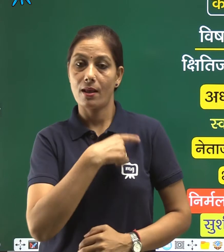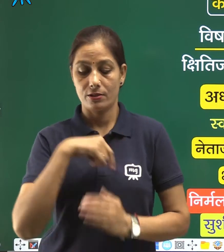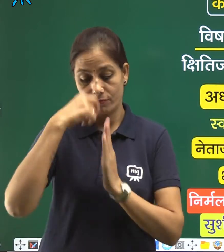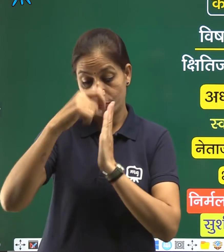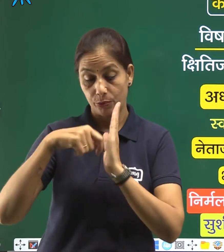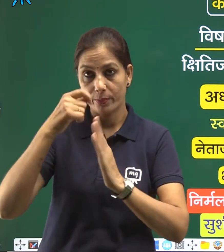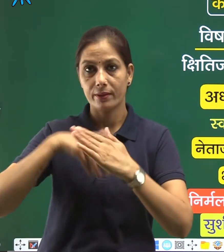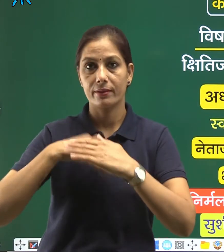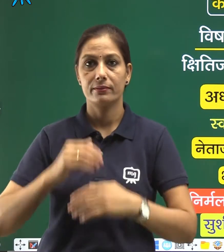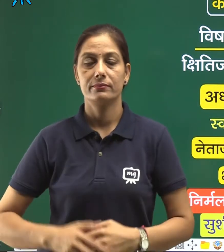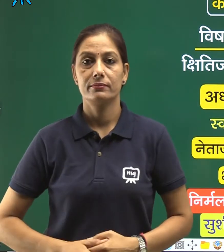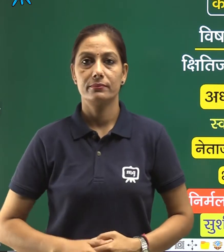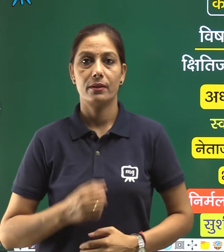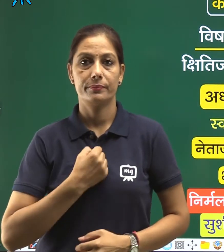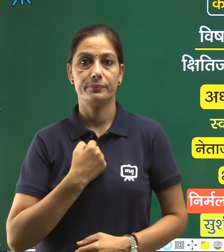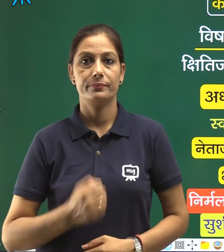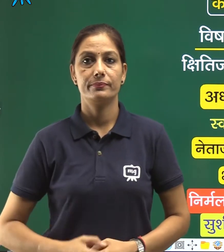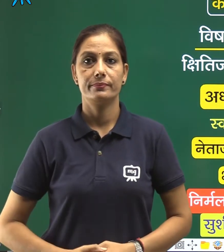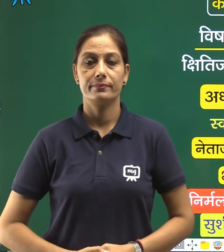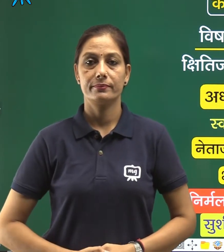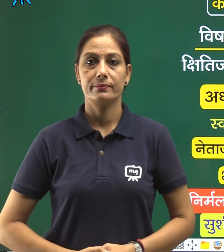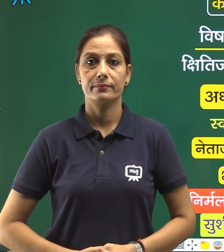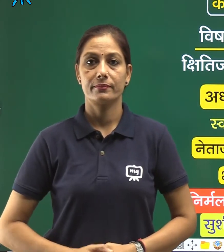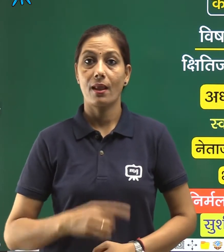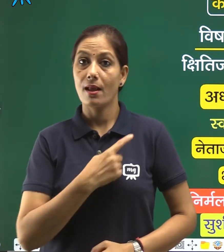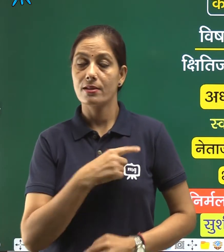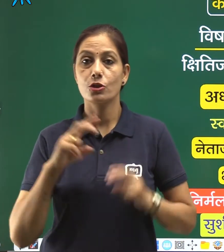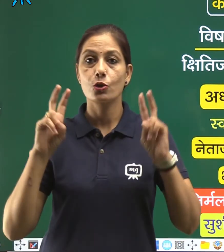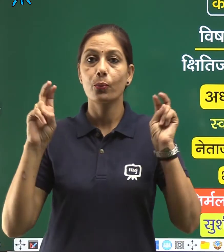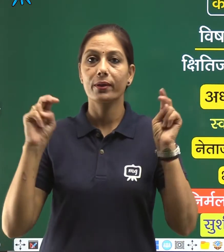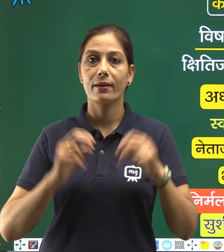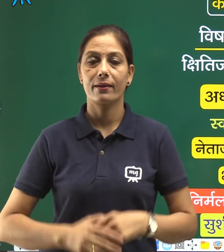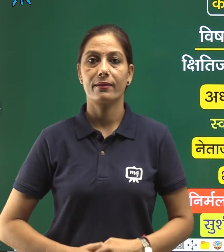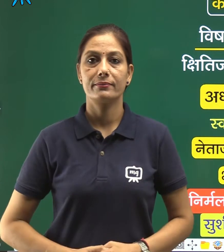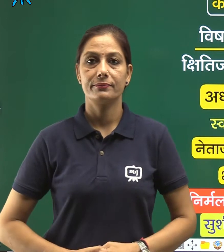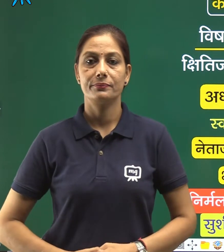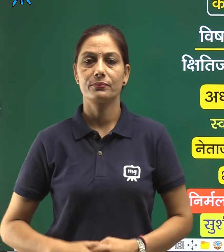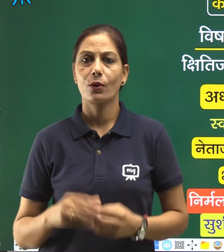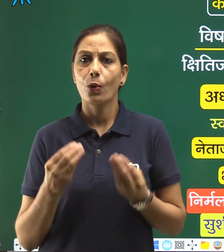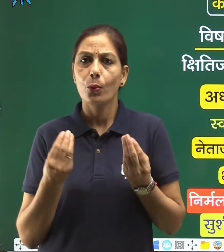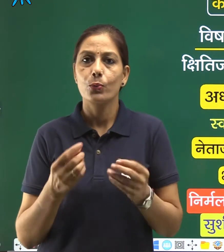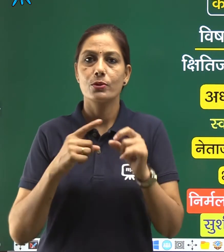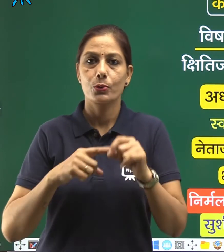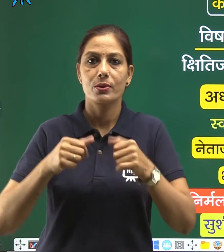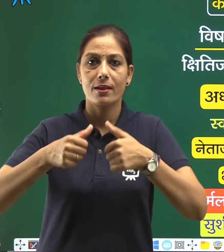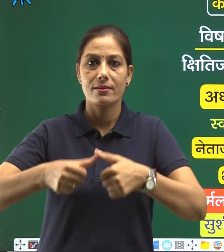में हम इस अध्याय के कुछ